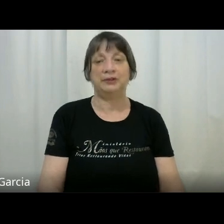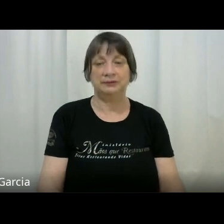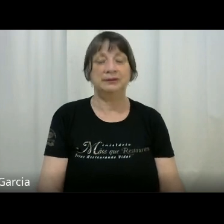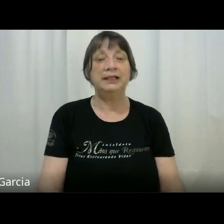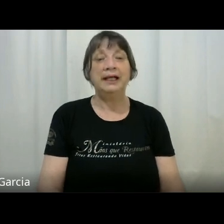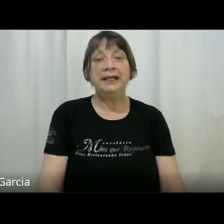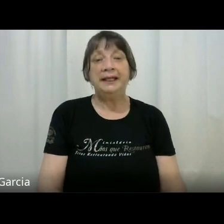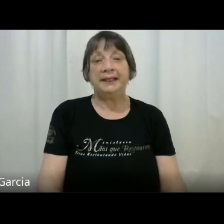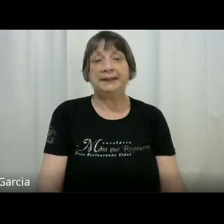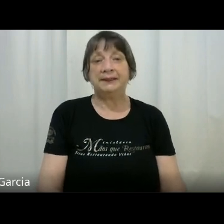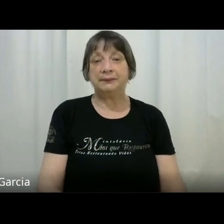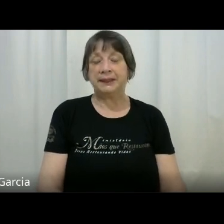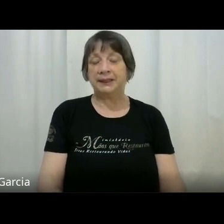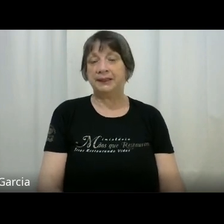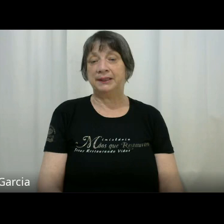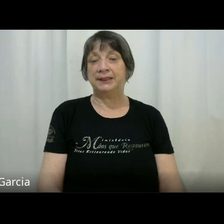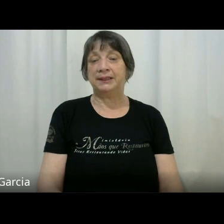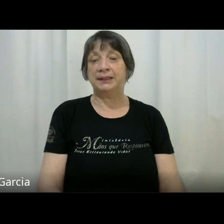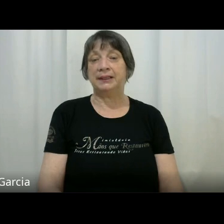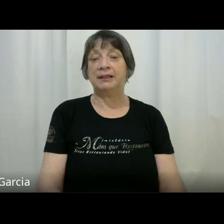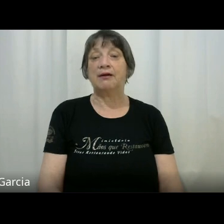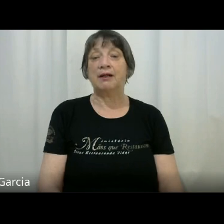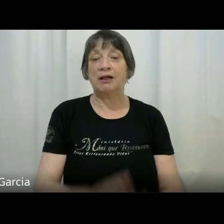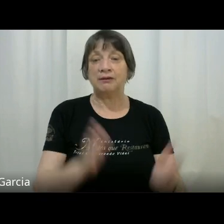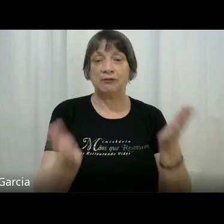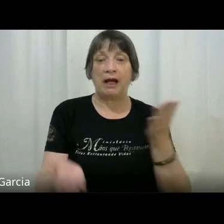isso. Então,